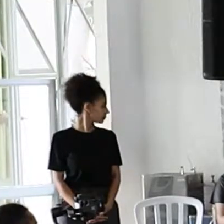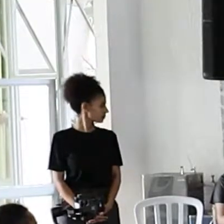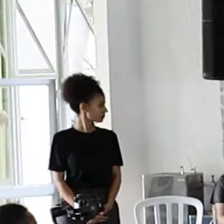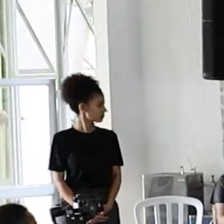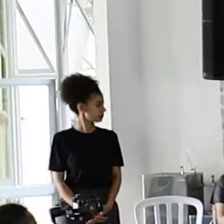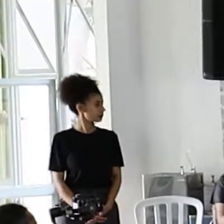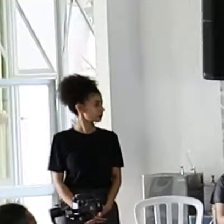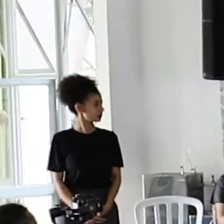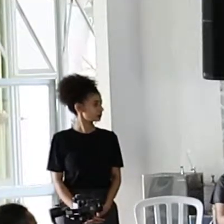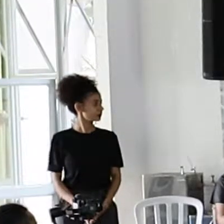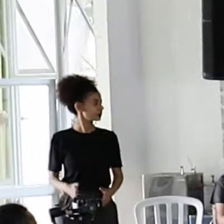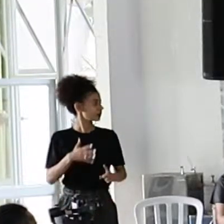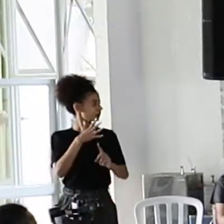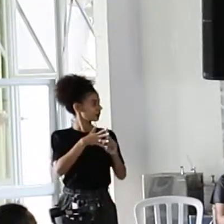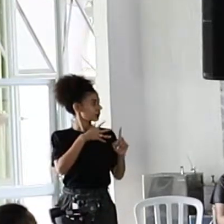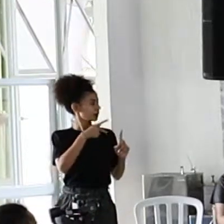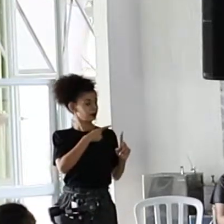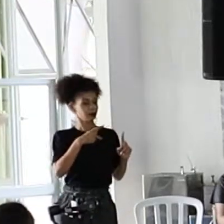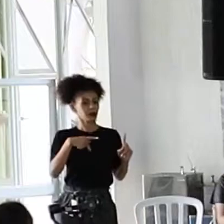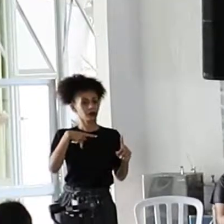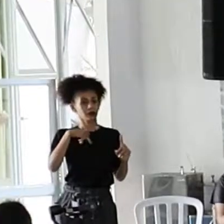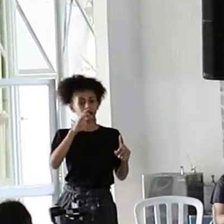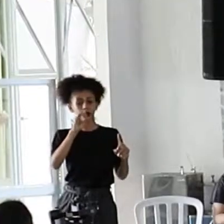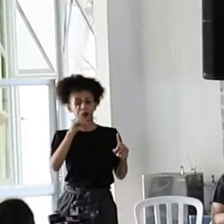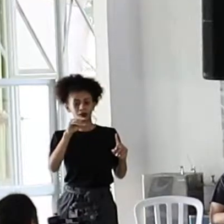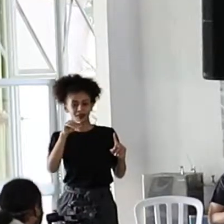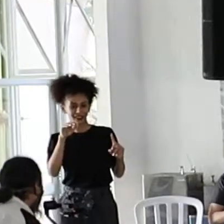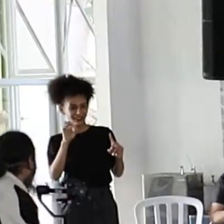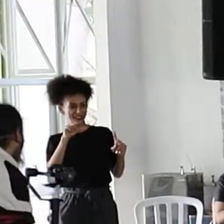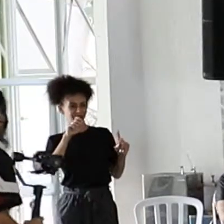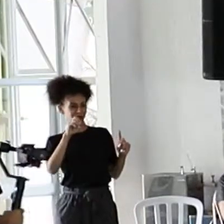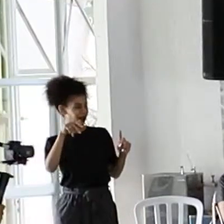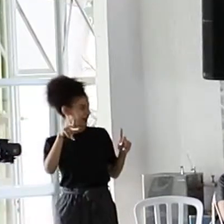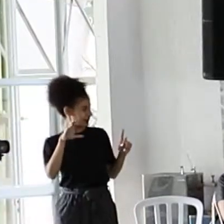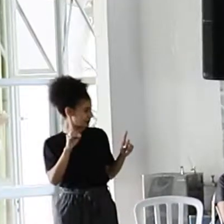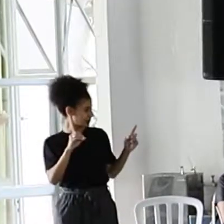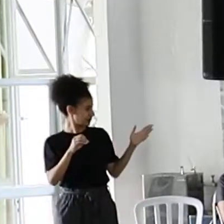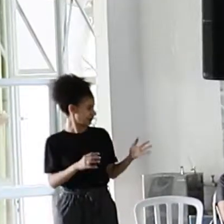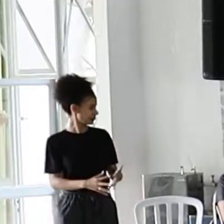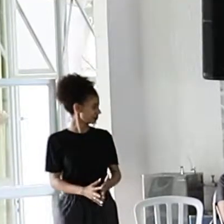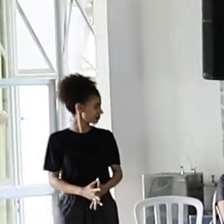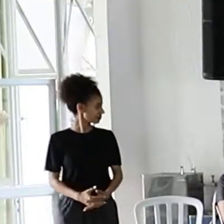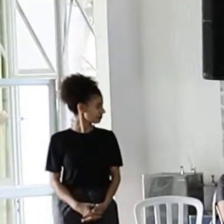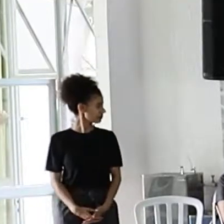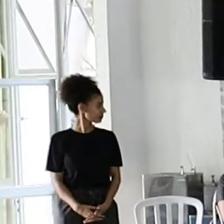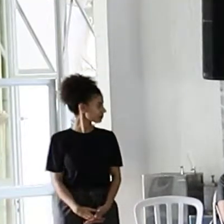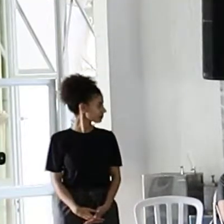e passamos a palavra ao presidente do colégio DF e Leonardo Ávila BA